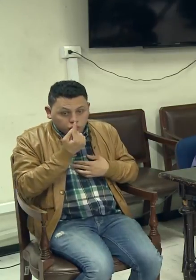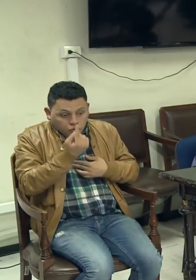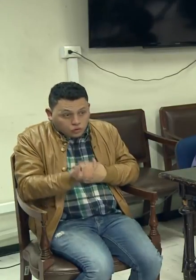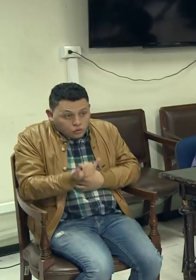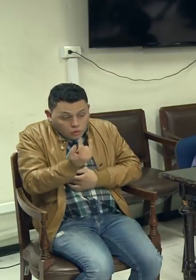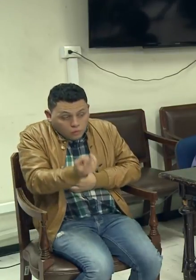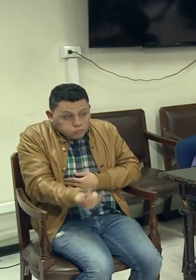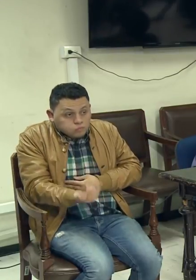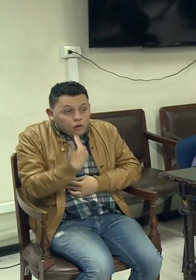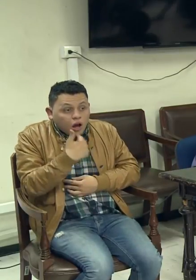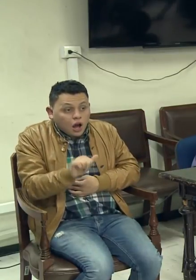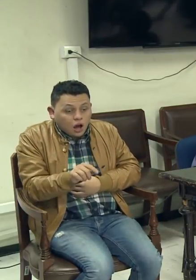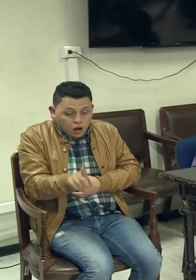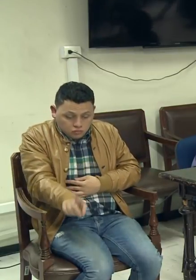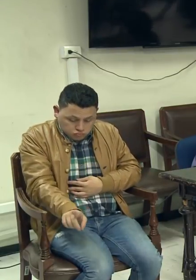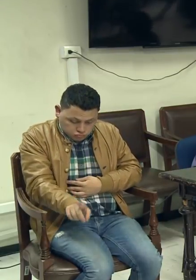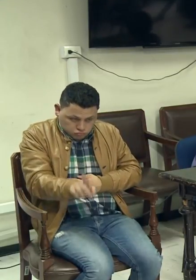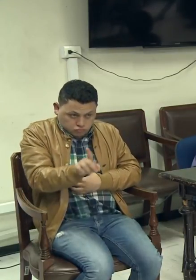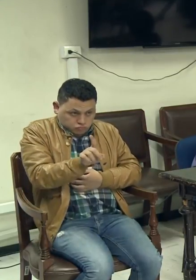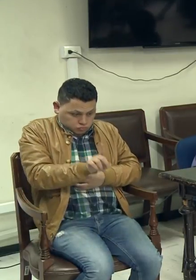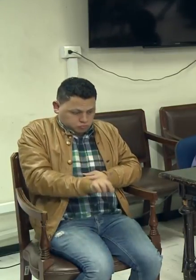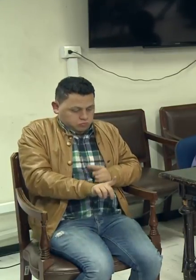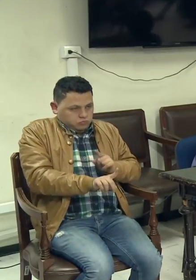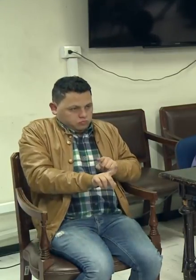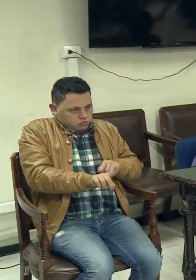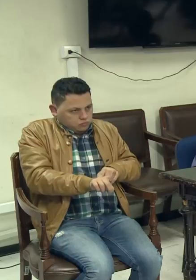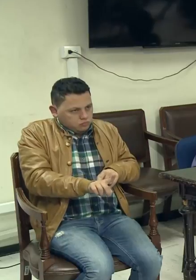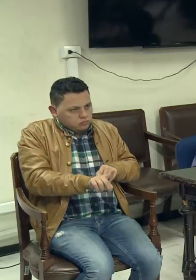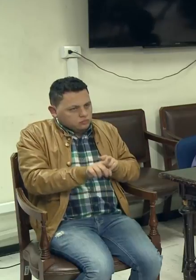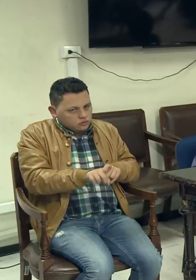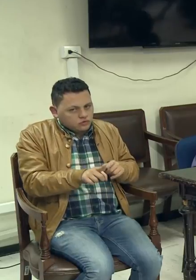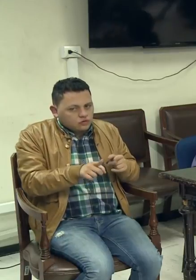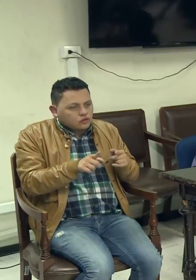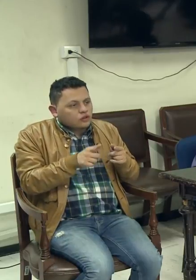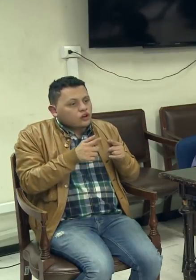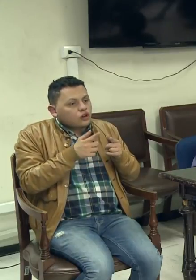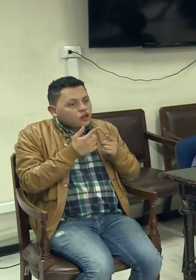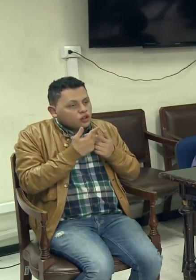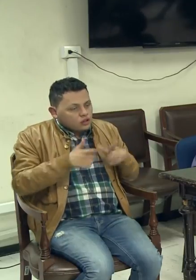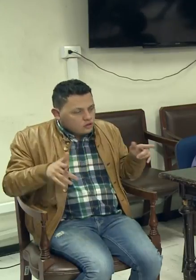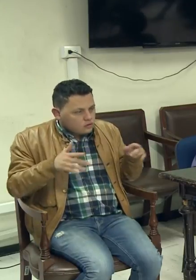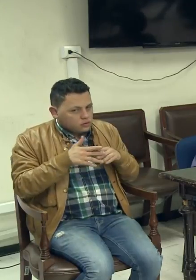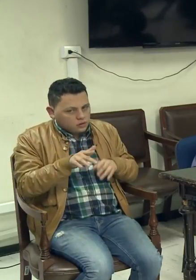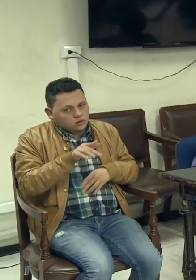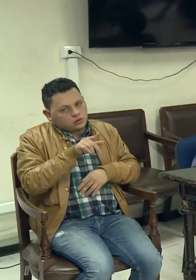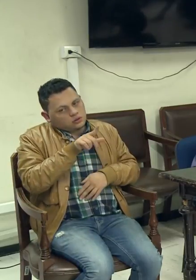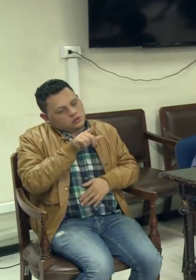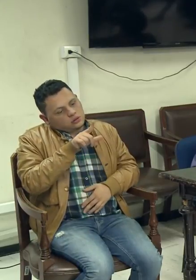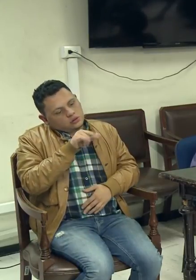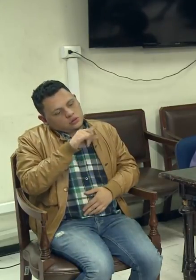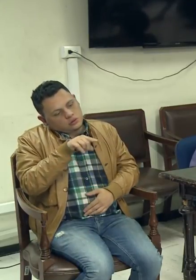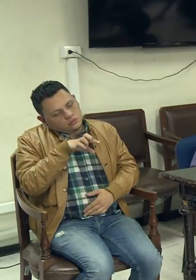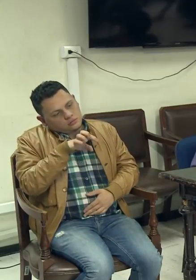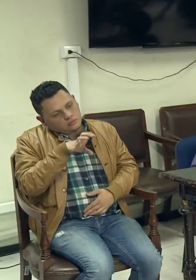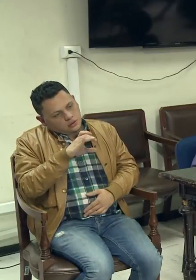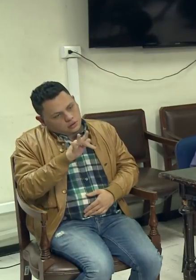chicas que había llegado había llevado un libro de Clarice Lispector,